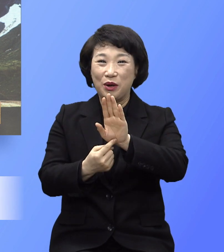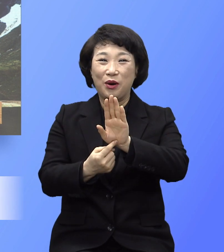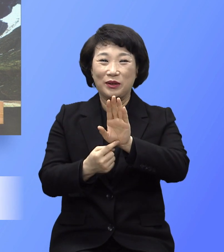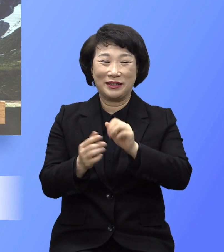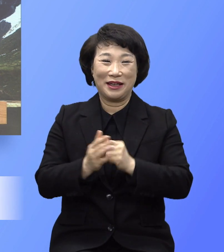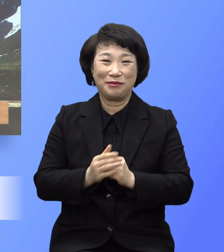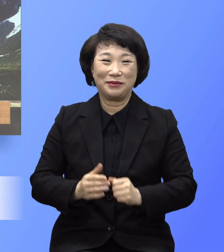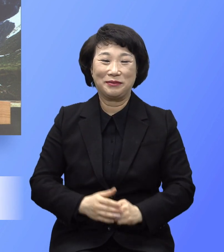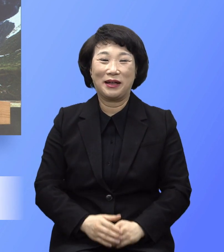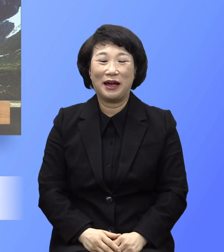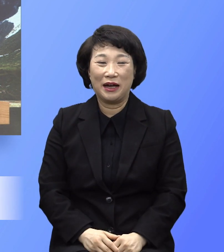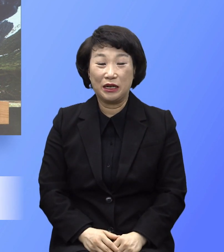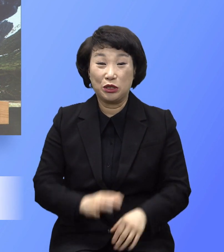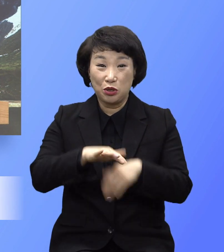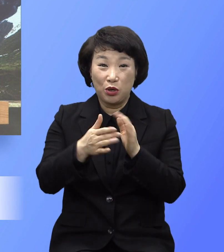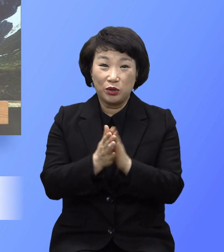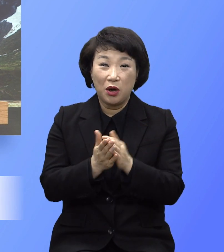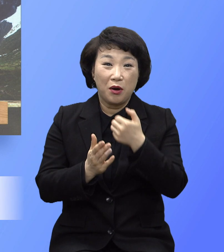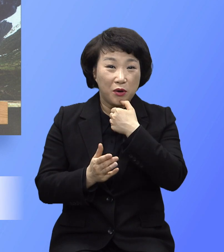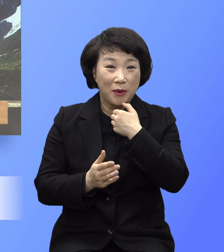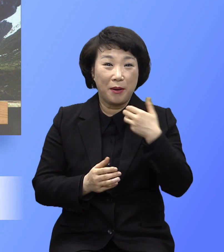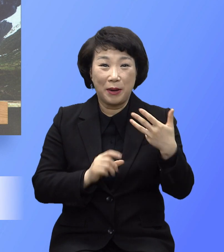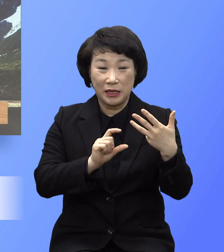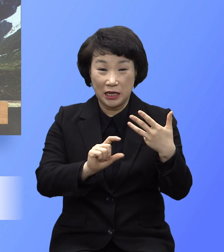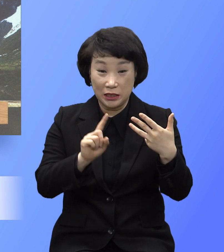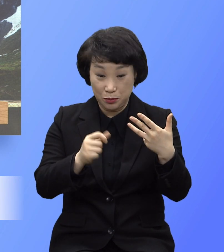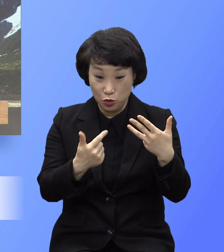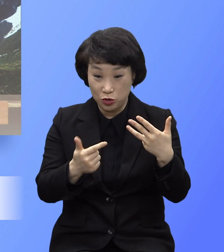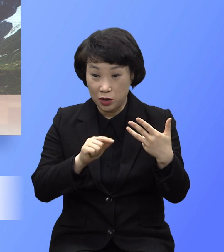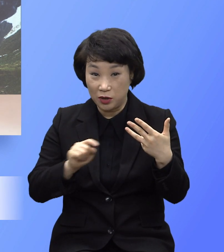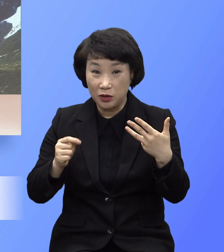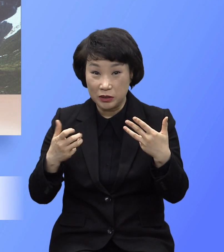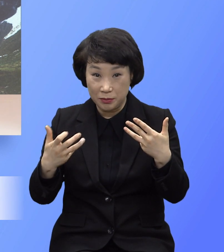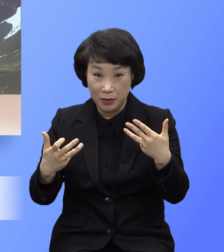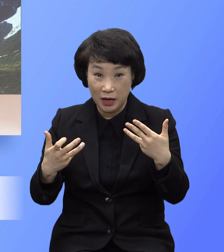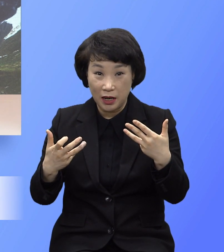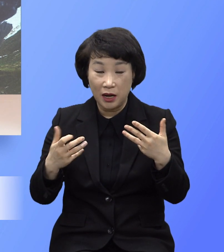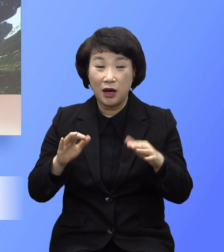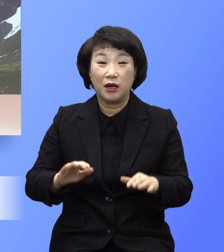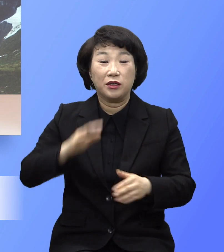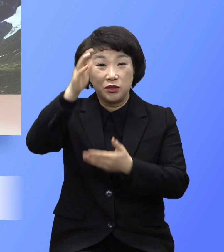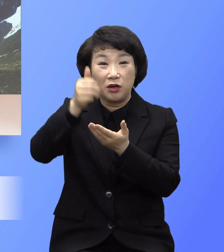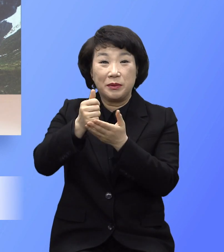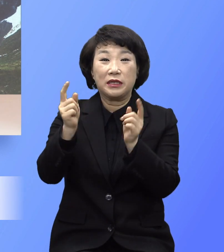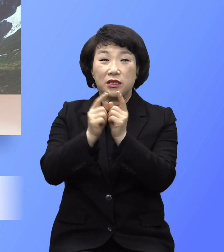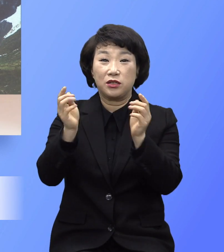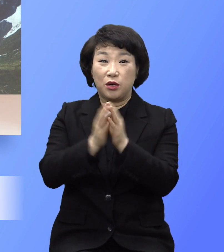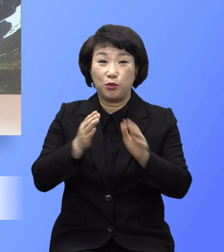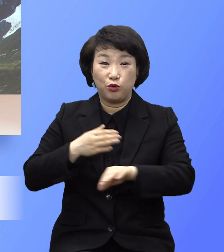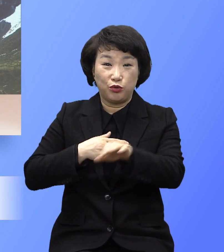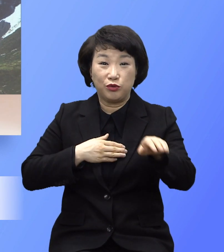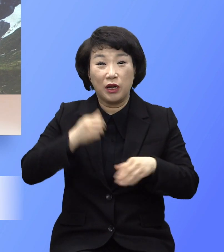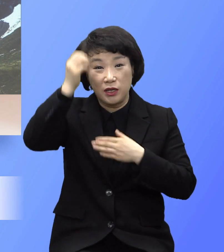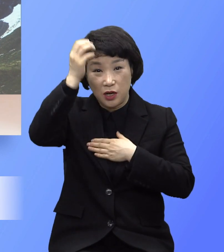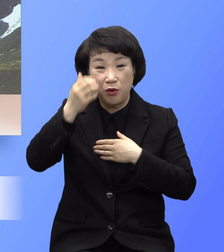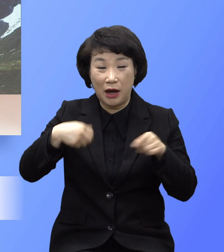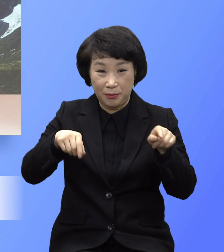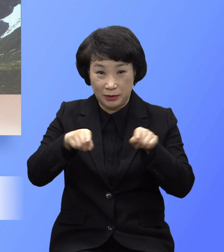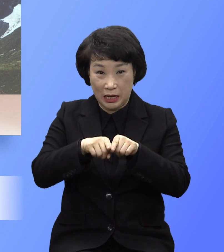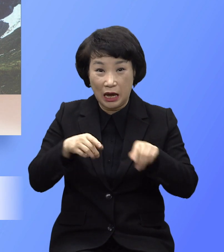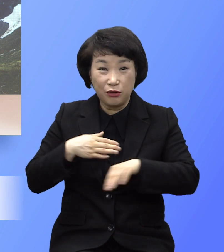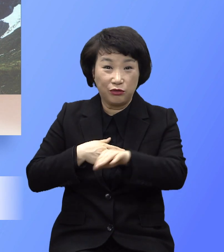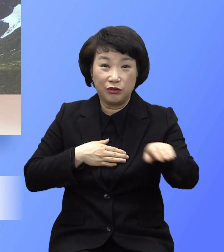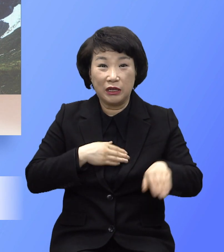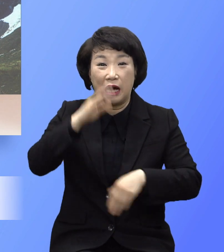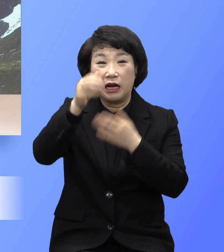때문입니다. 로마서 8장 16절 18절에 성령이 친히 우리 영으로